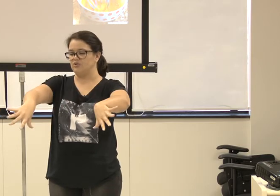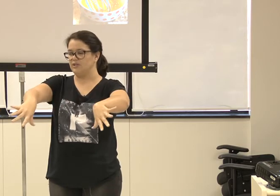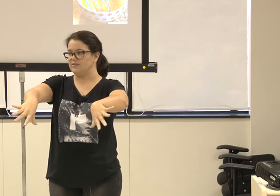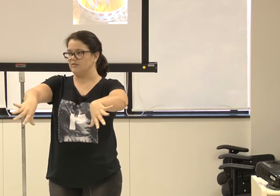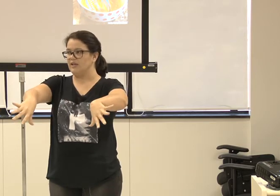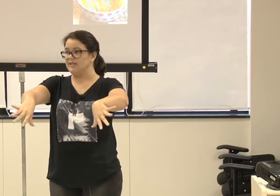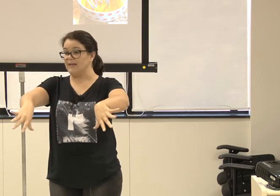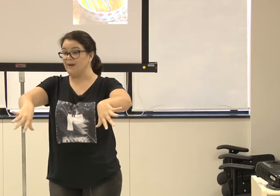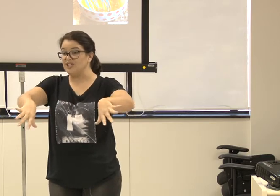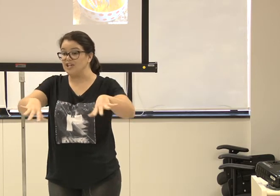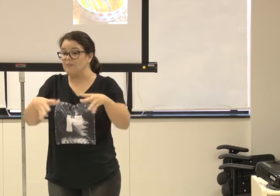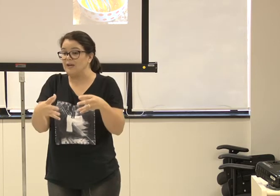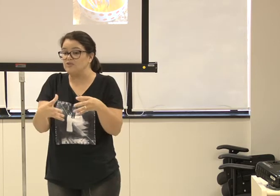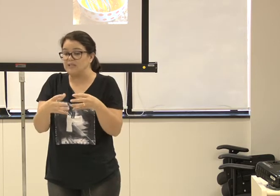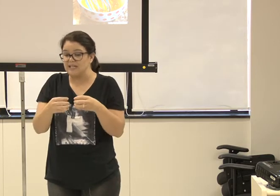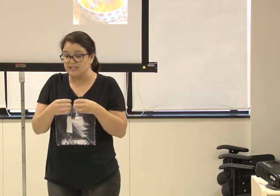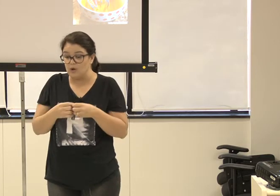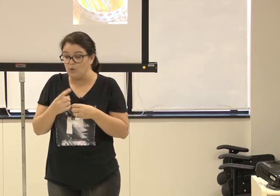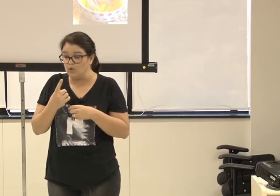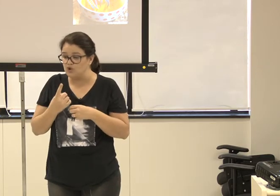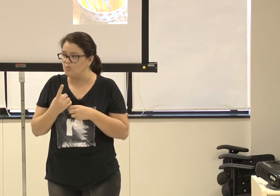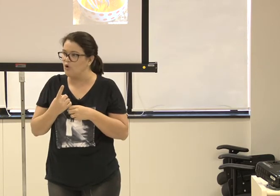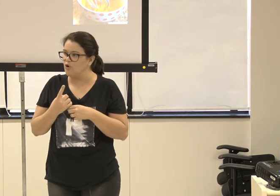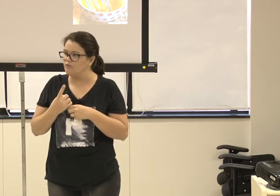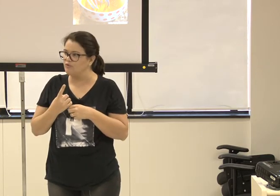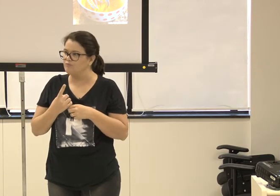prejuízo. Você imagina o prejuízo é assim, último ovo.